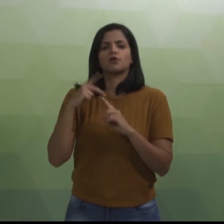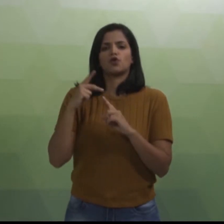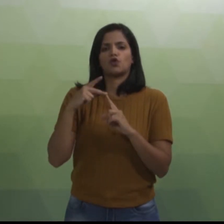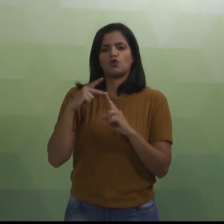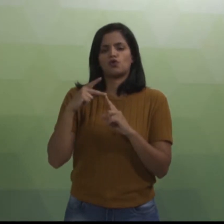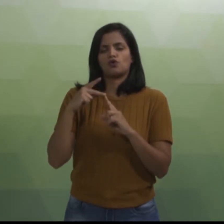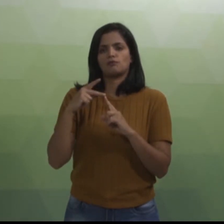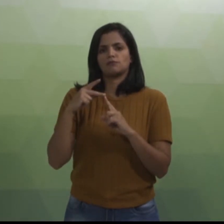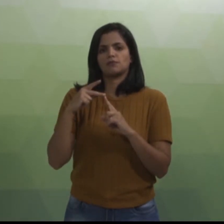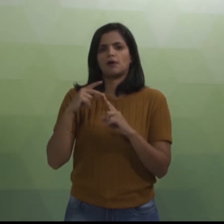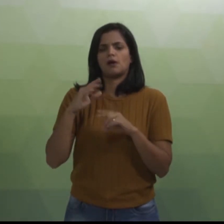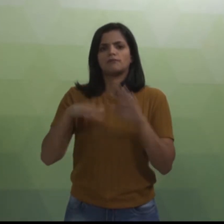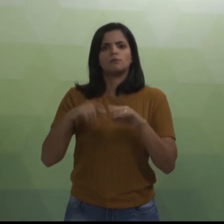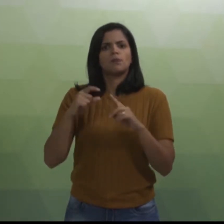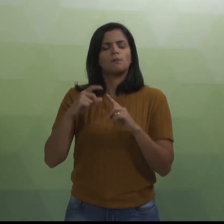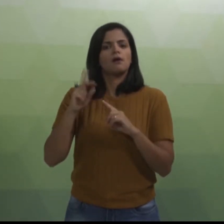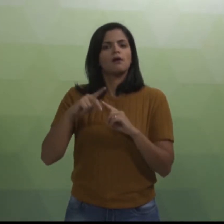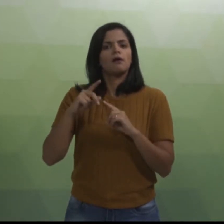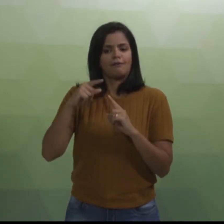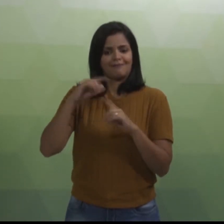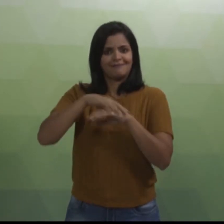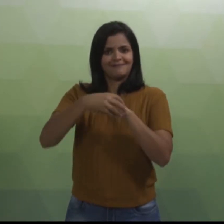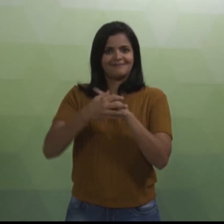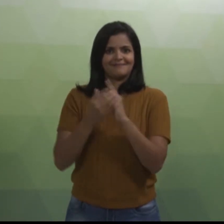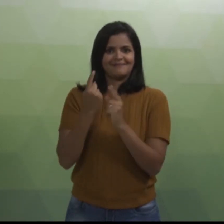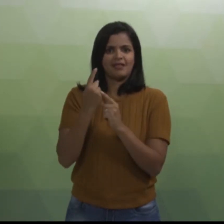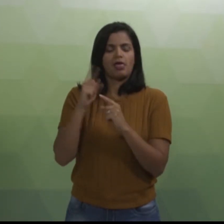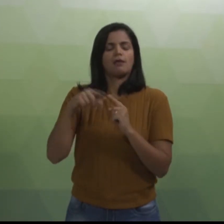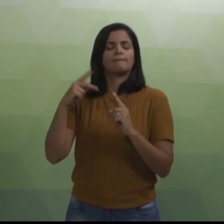pronome por meio da marcação.